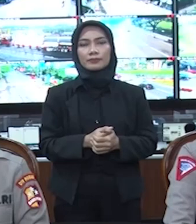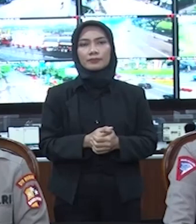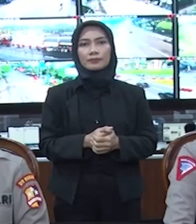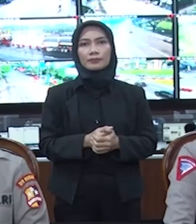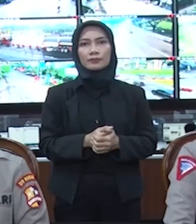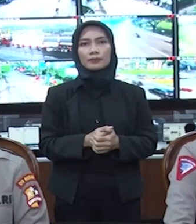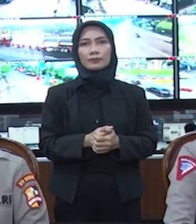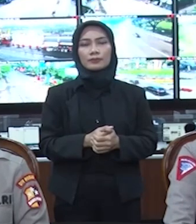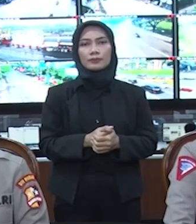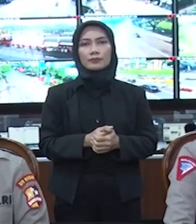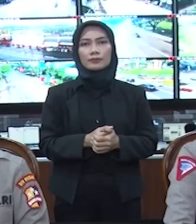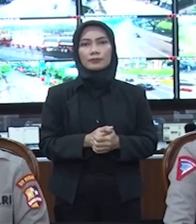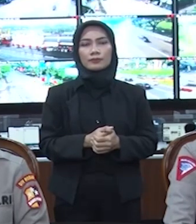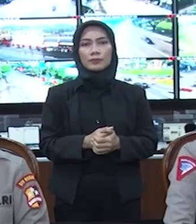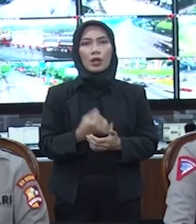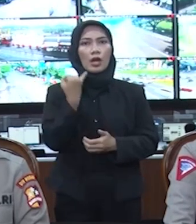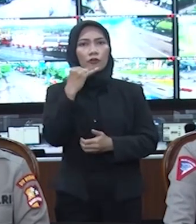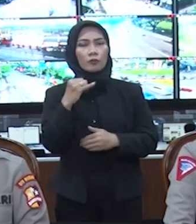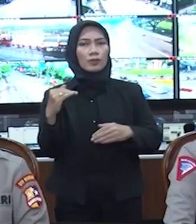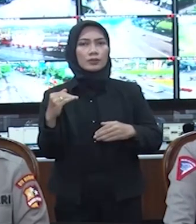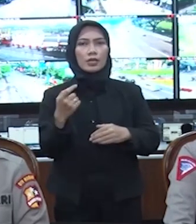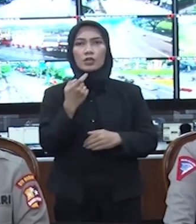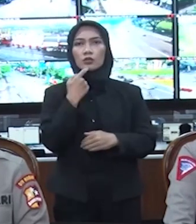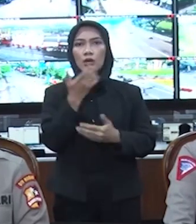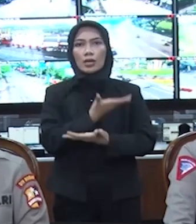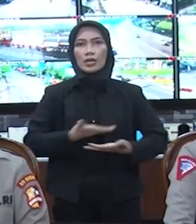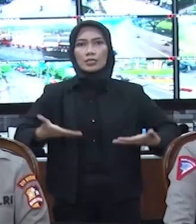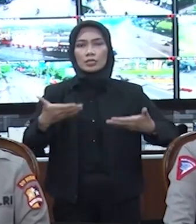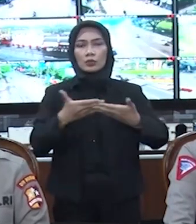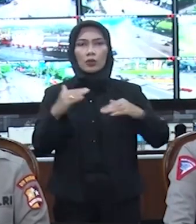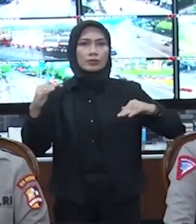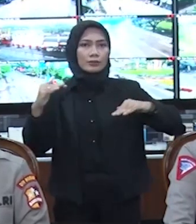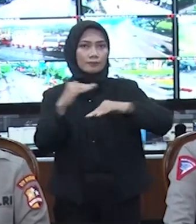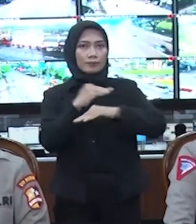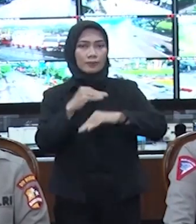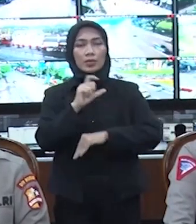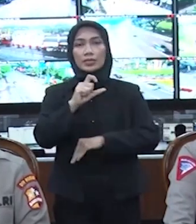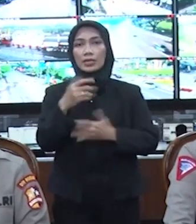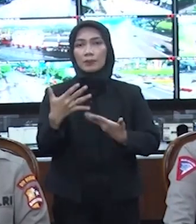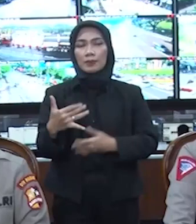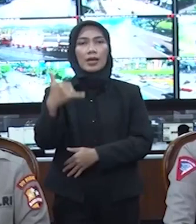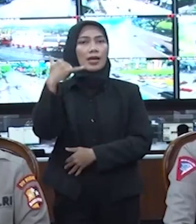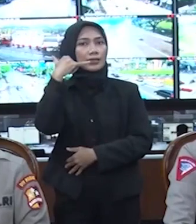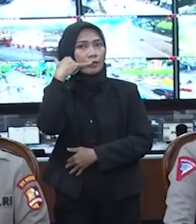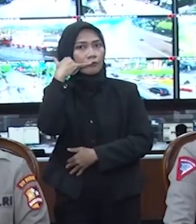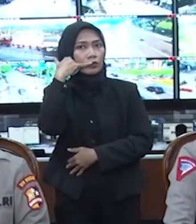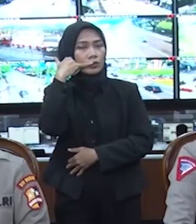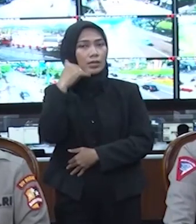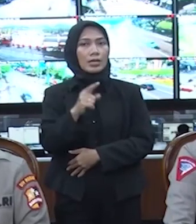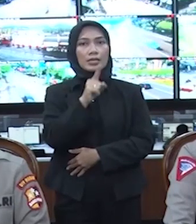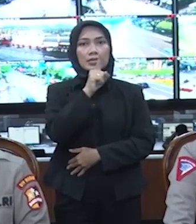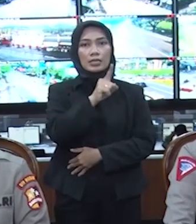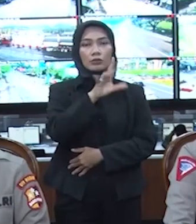mengetahui informasi kondisi lalu lintas masyarakat dapat menghubungi call center